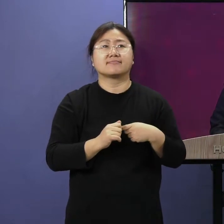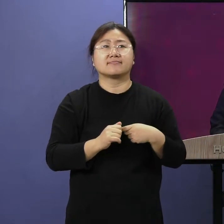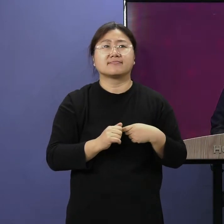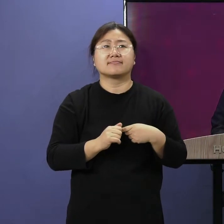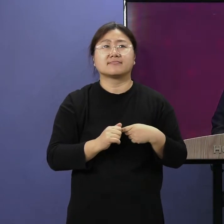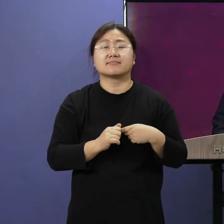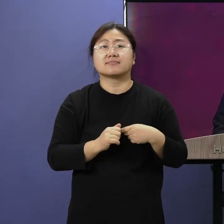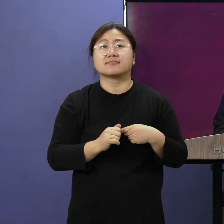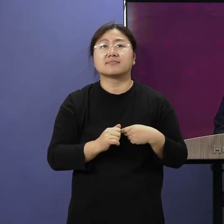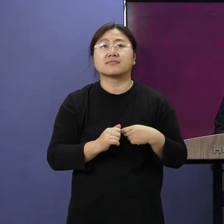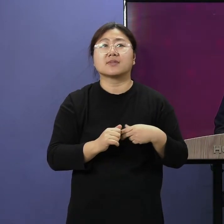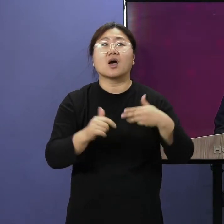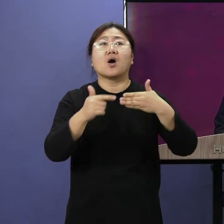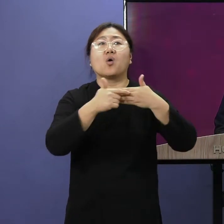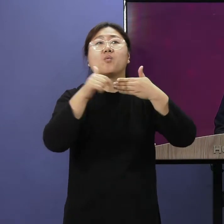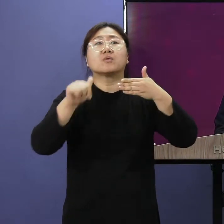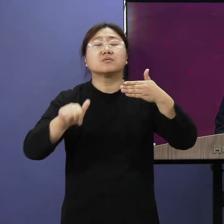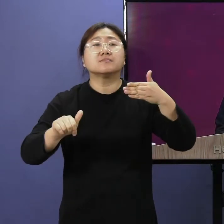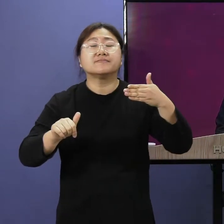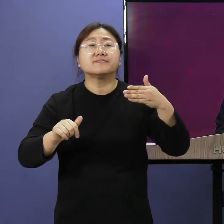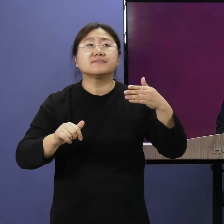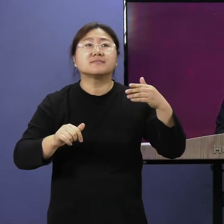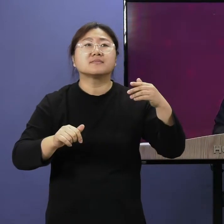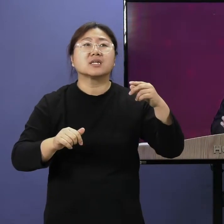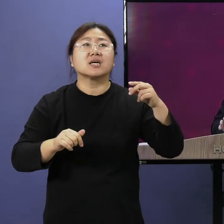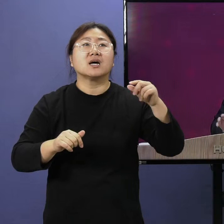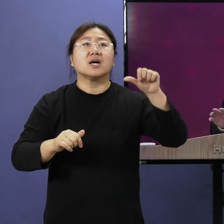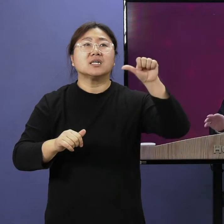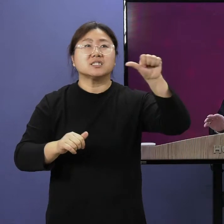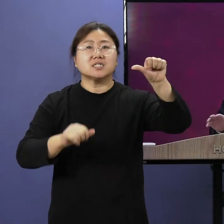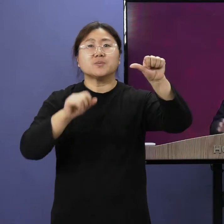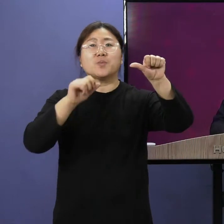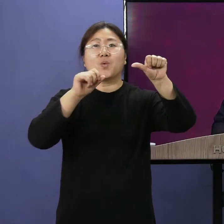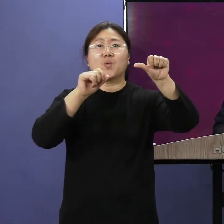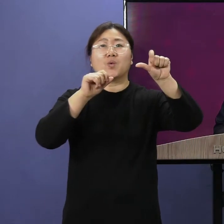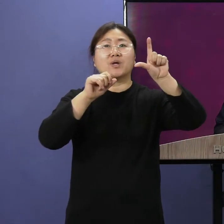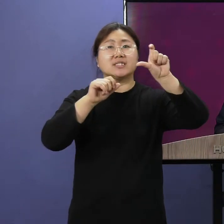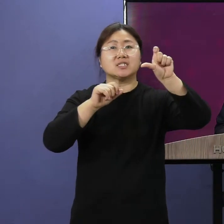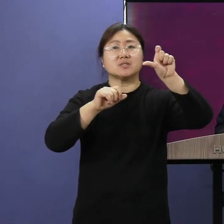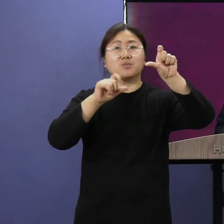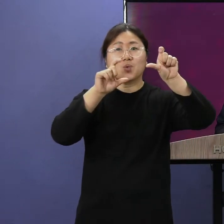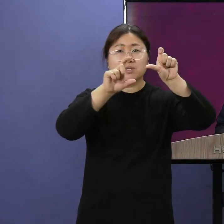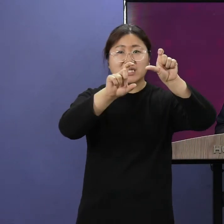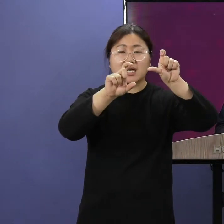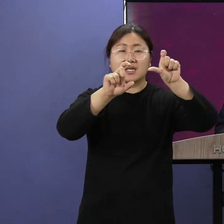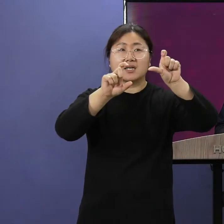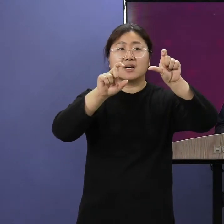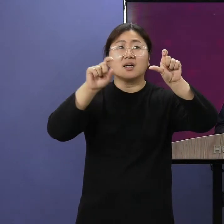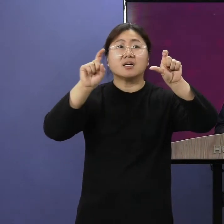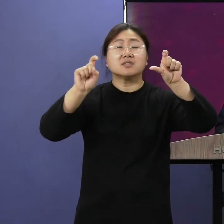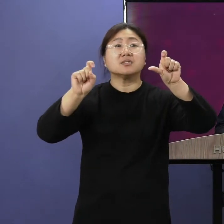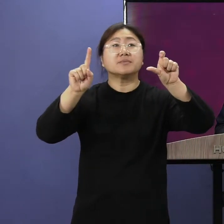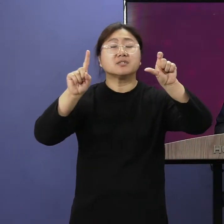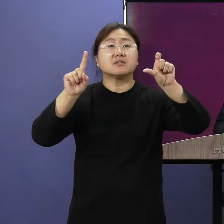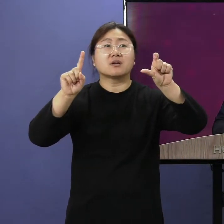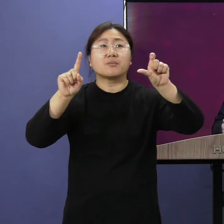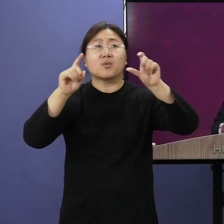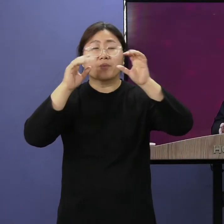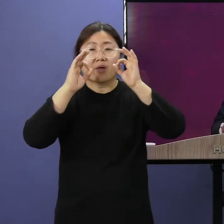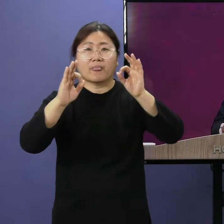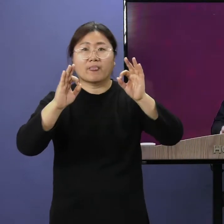누가복음 15장 12절에 보면 아버지가 재산을 각각 나누어 줬다라고 이야기합니다.